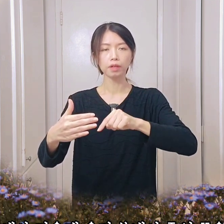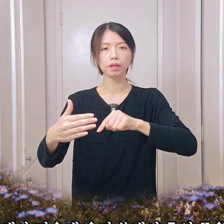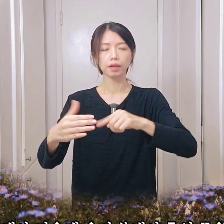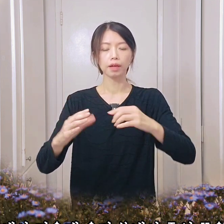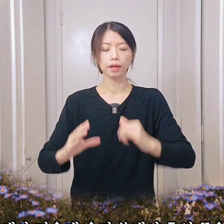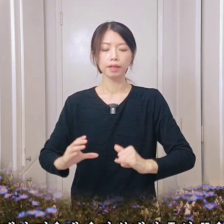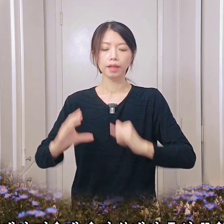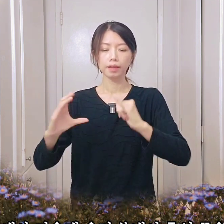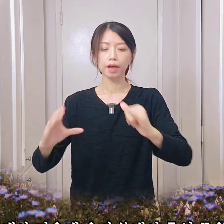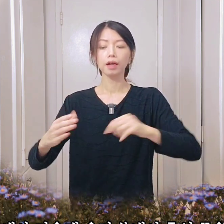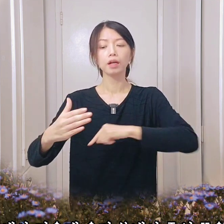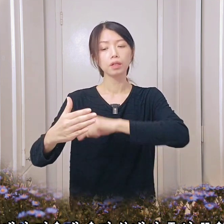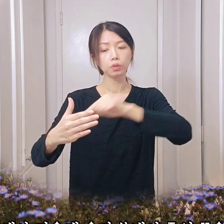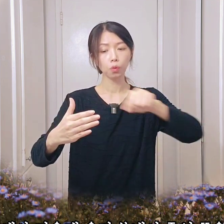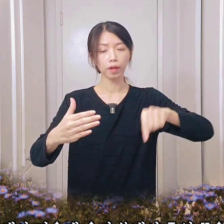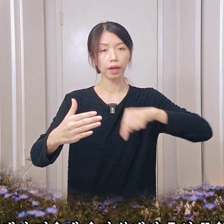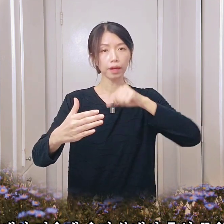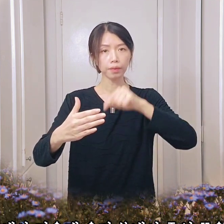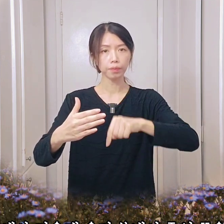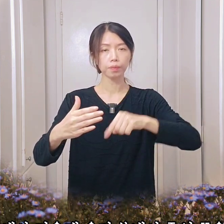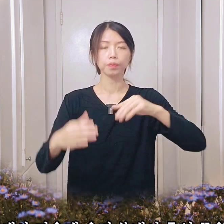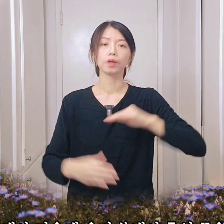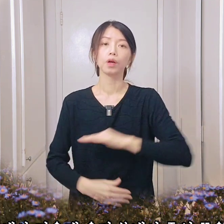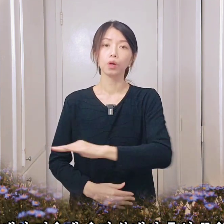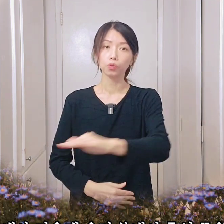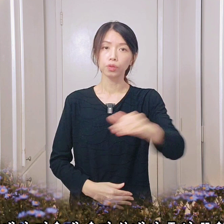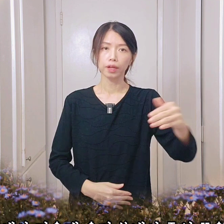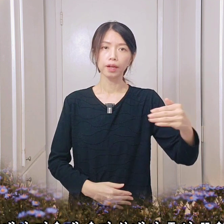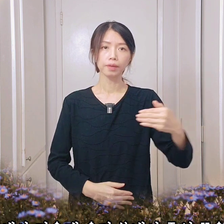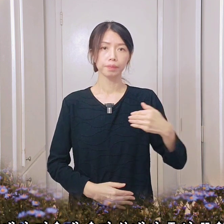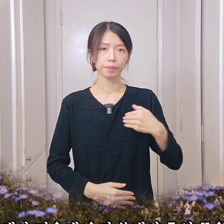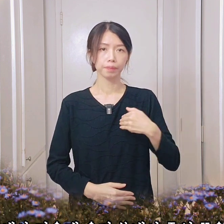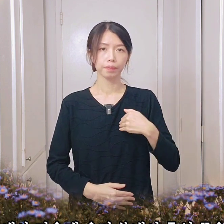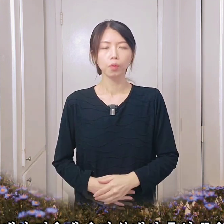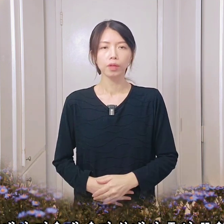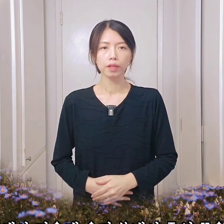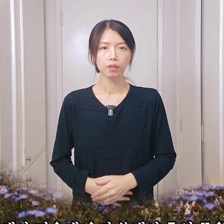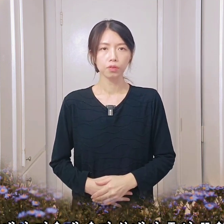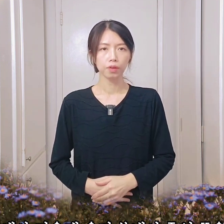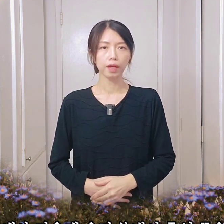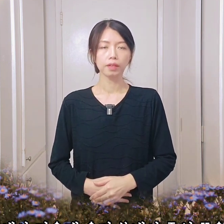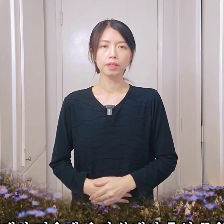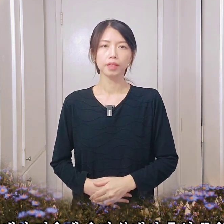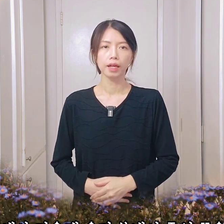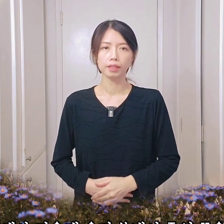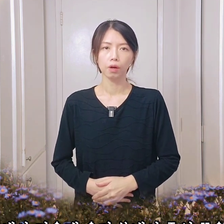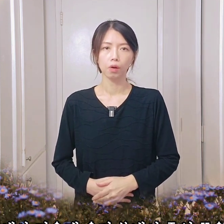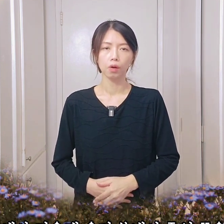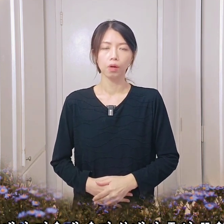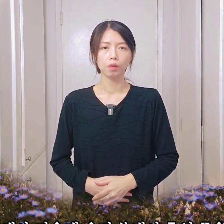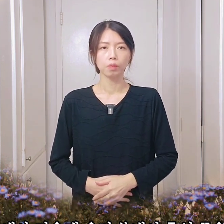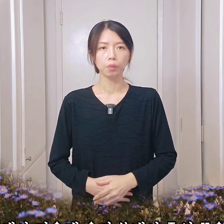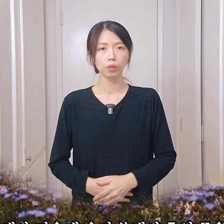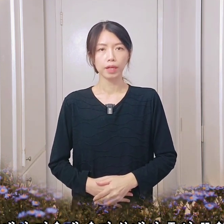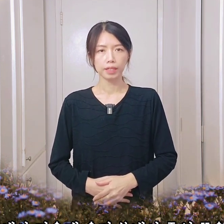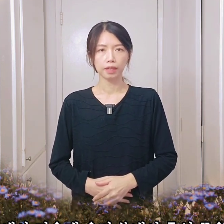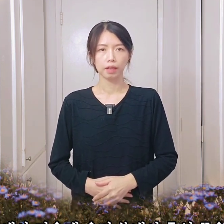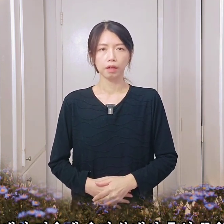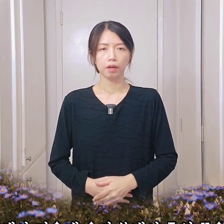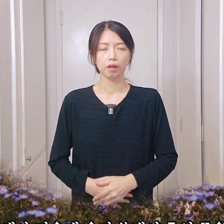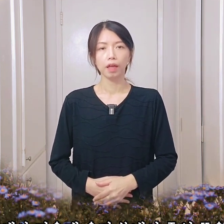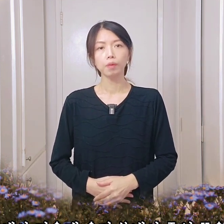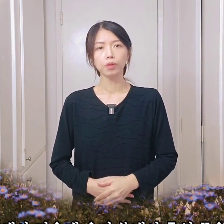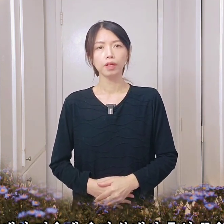돼요. 세상 속에 우리를 보내신 주의 뜻을 따라서